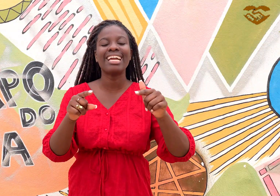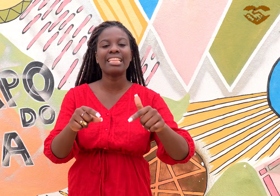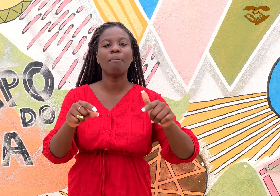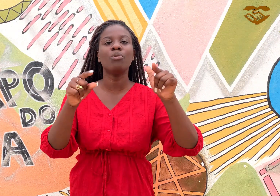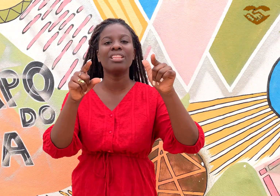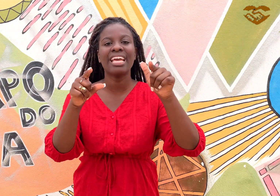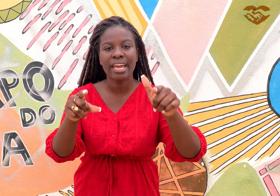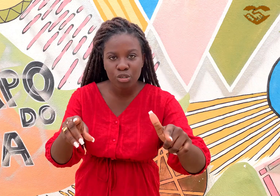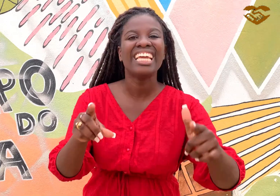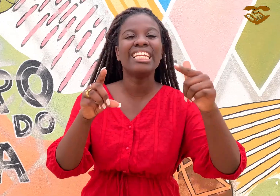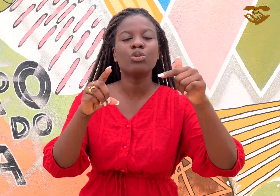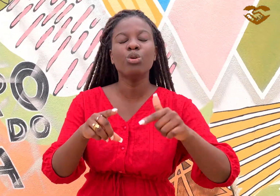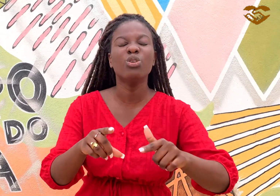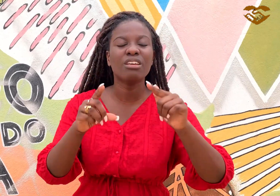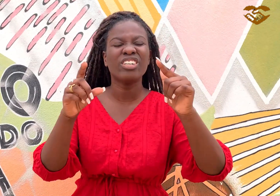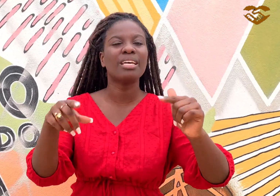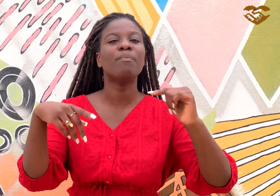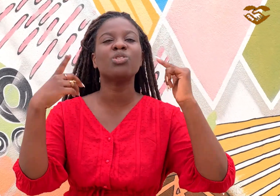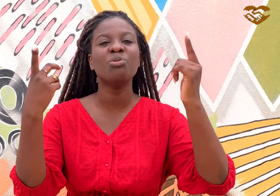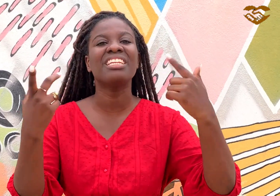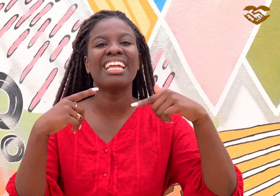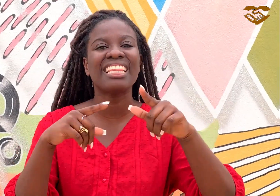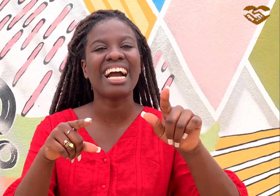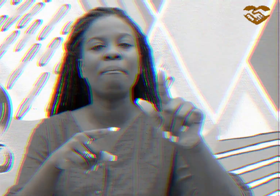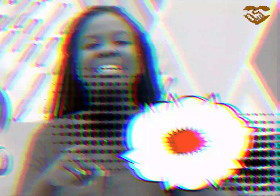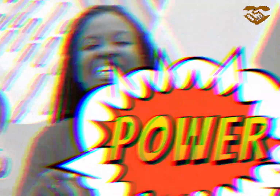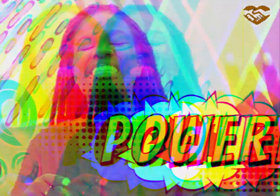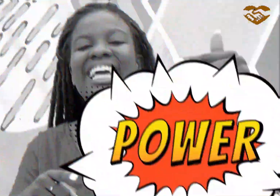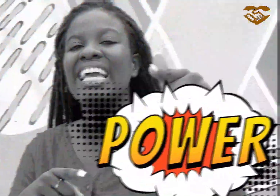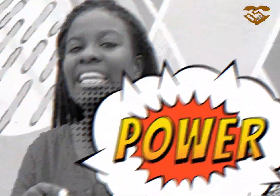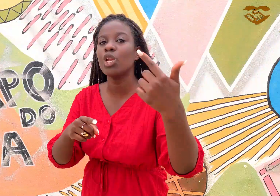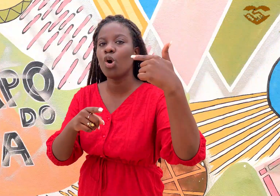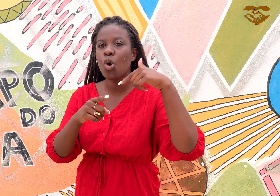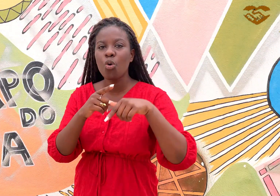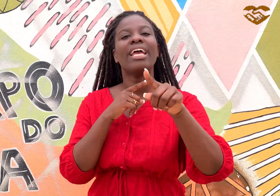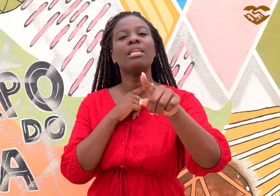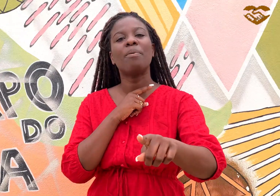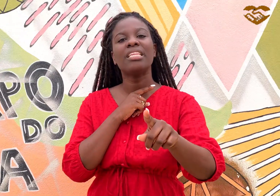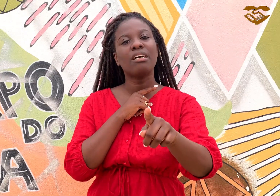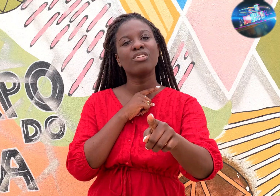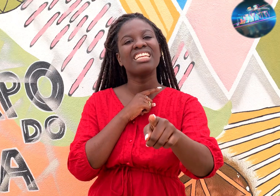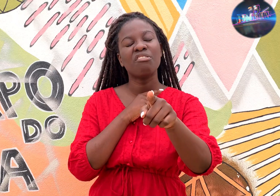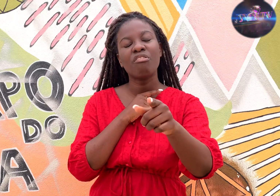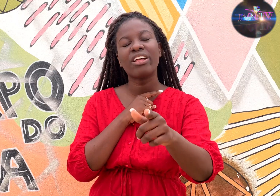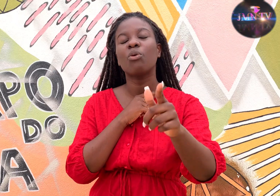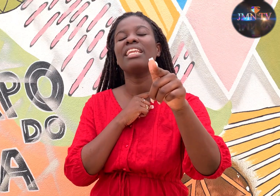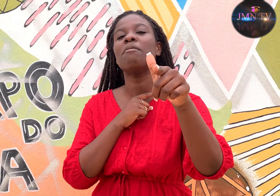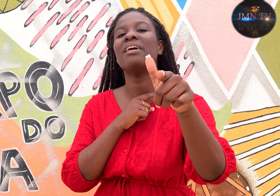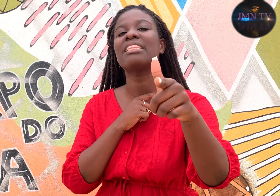criada por Deus e tudo que você possuir na terra pertence a Ele. Logo, Ele pede que você devolva do que lhe